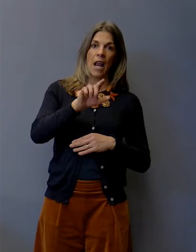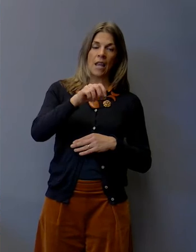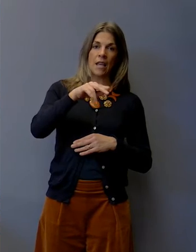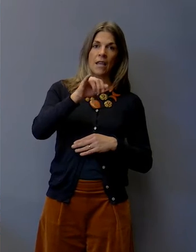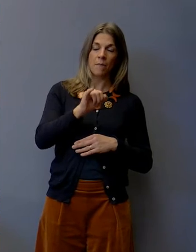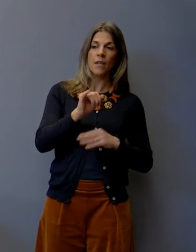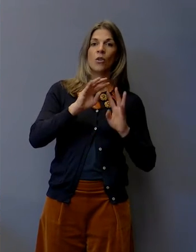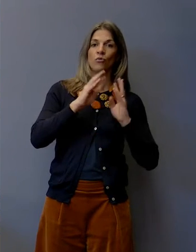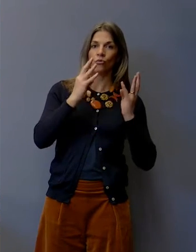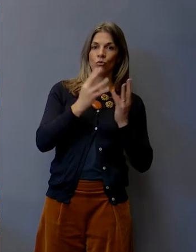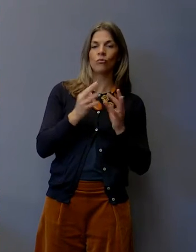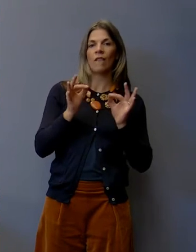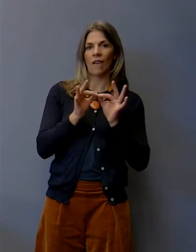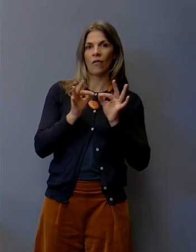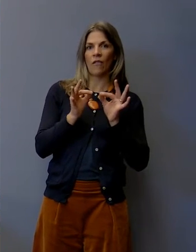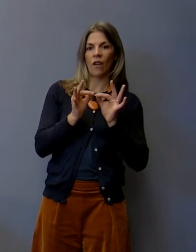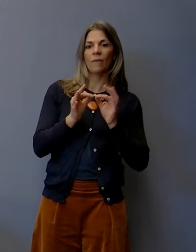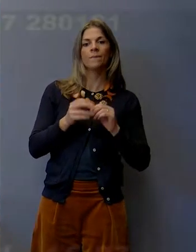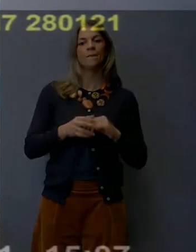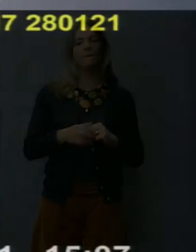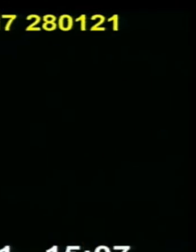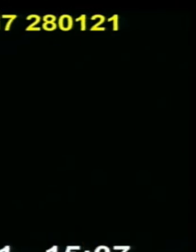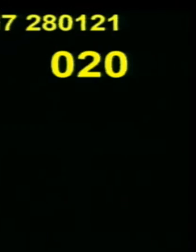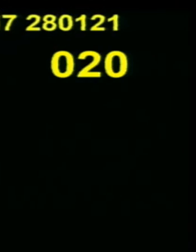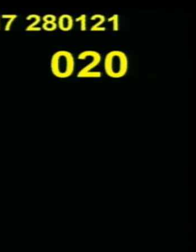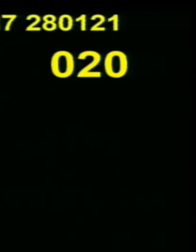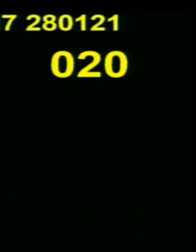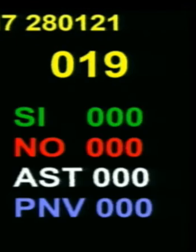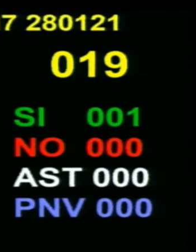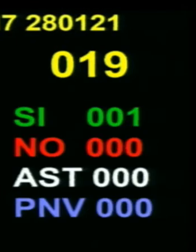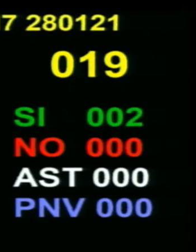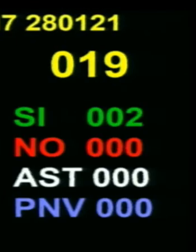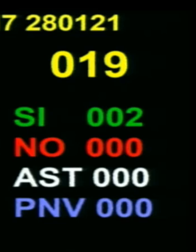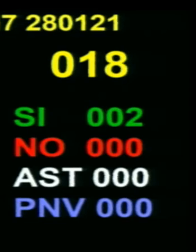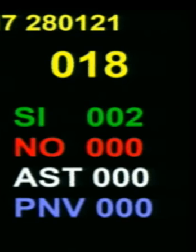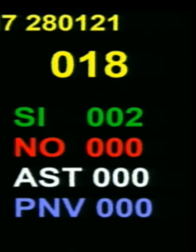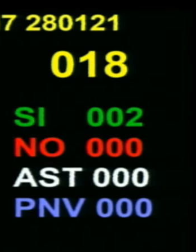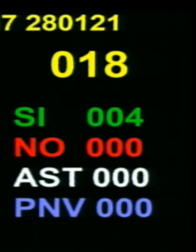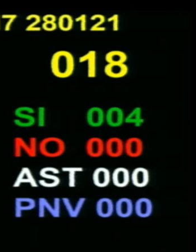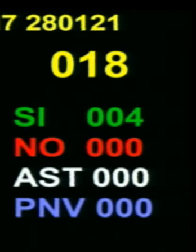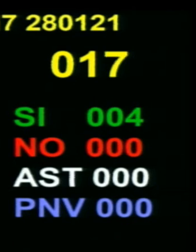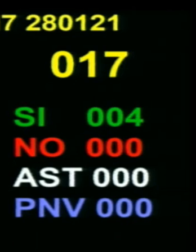della giunta si vota ordine del giorno 160